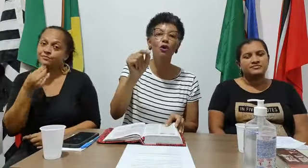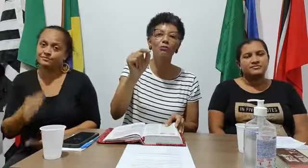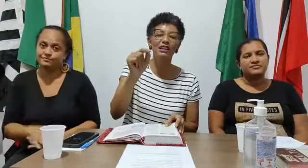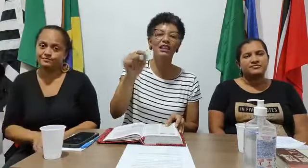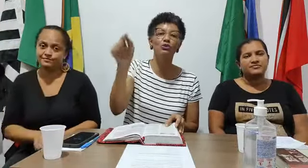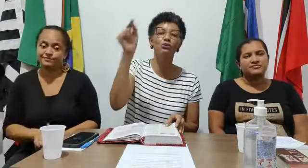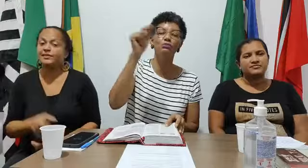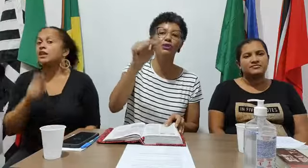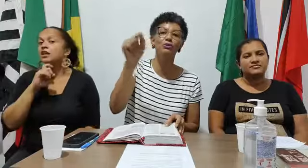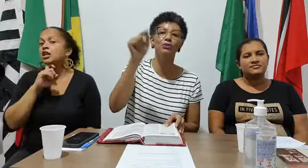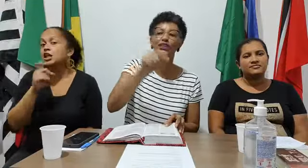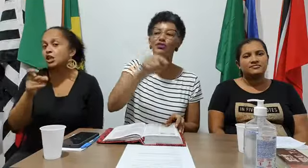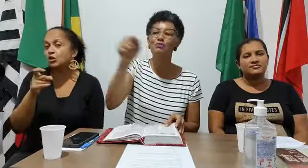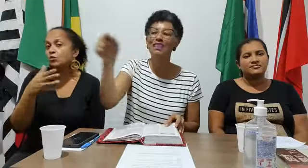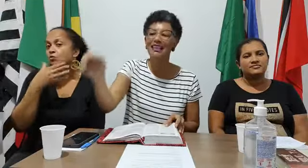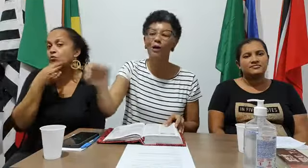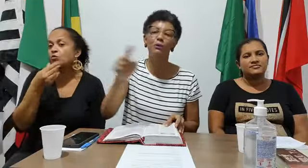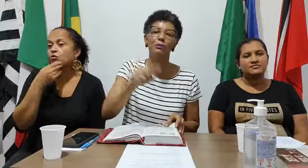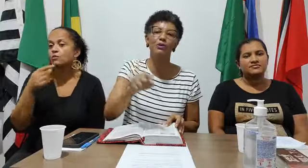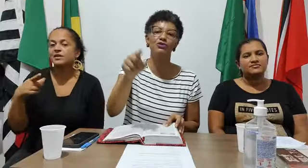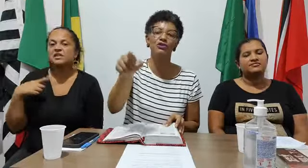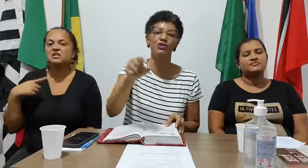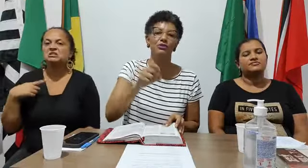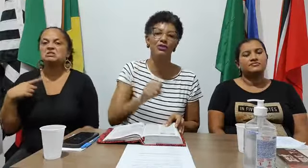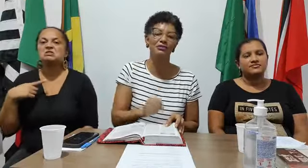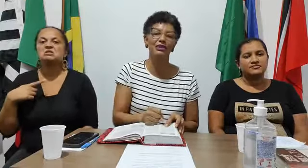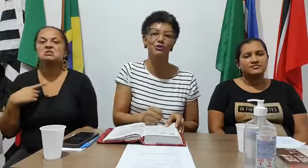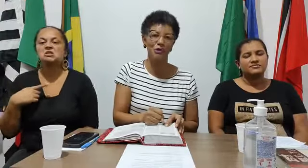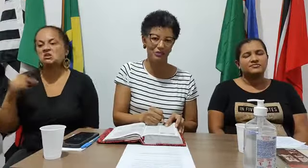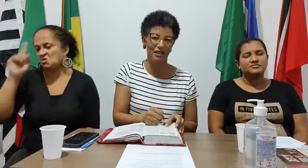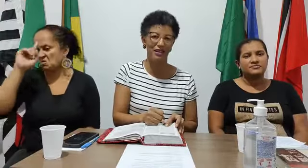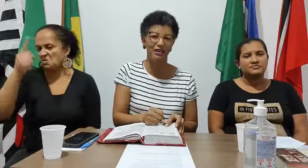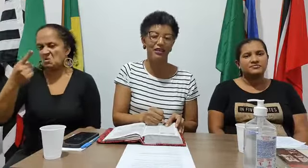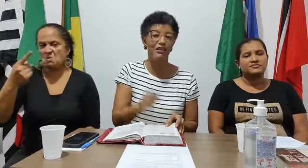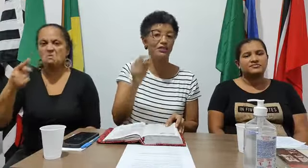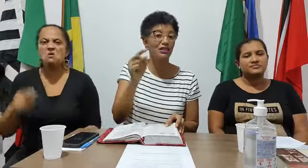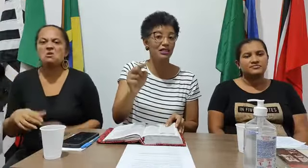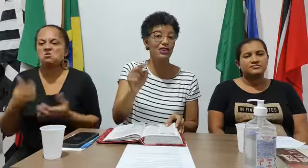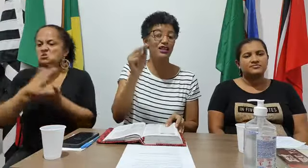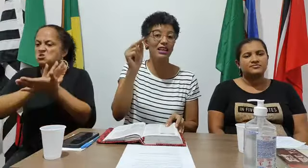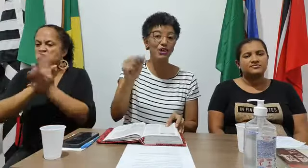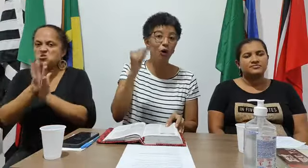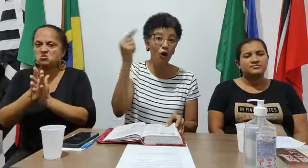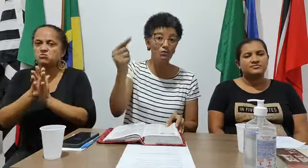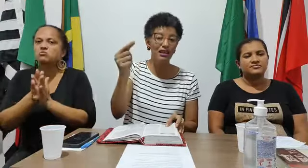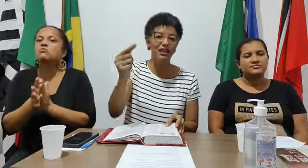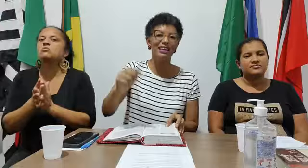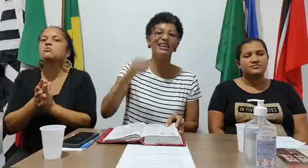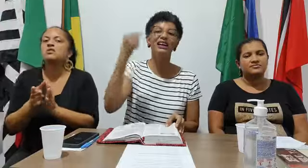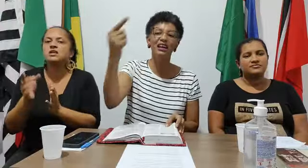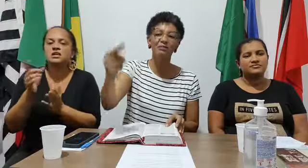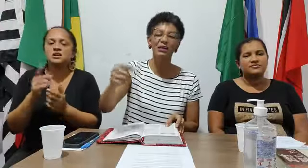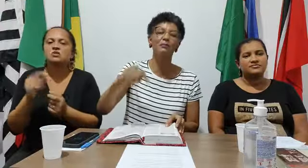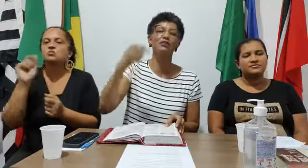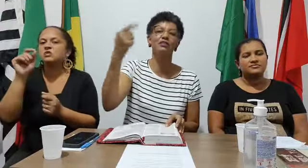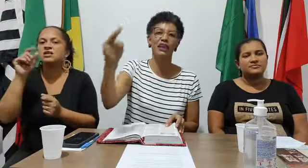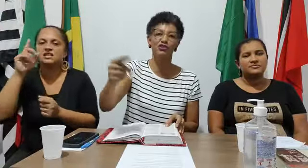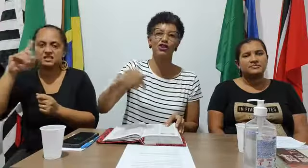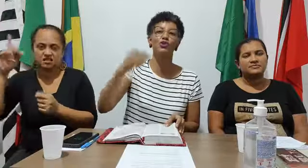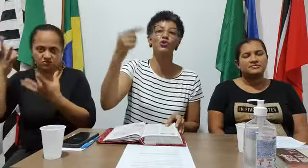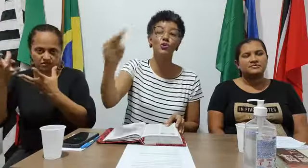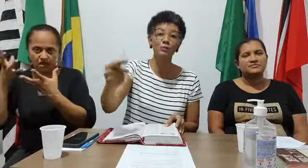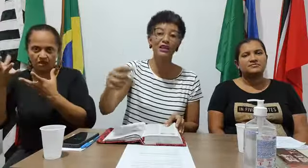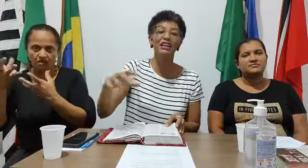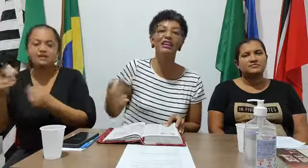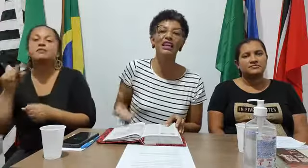Nenhum homem tem o domínio, o poder de minar o propósito de Deus na vida de uma mulher. Que você seja aquele homem que ama, que protege,